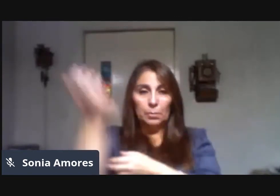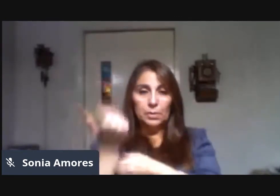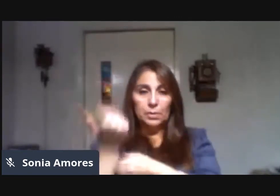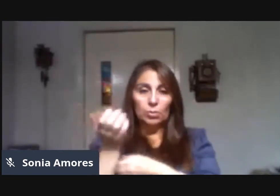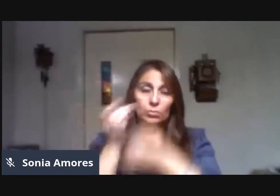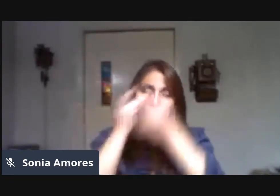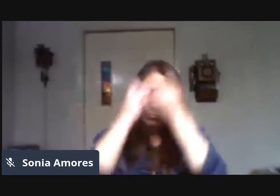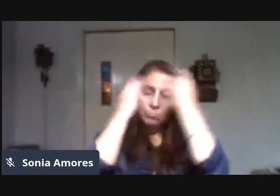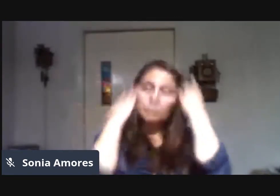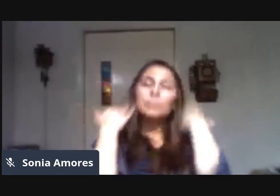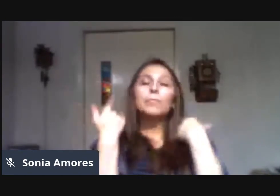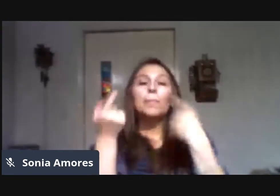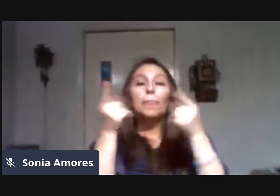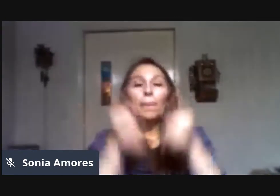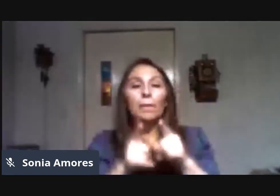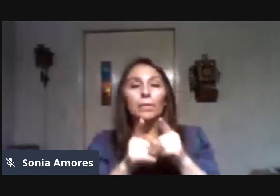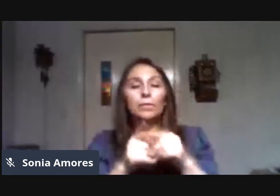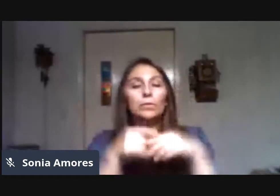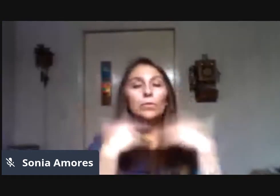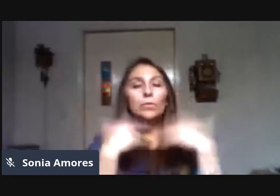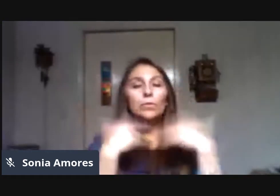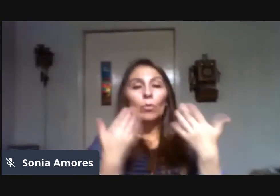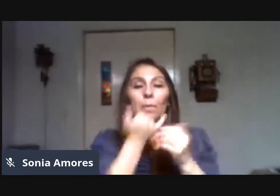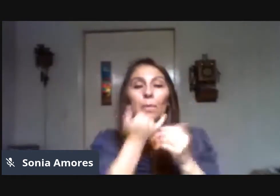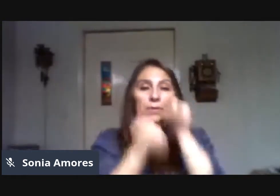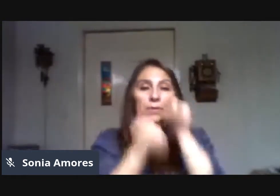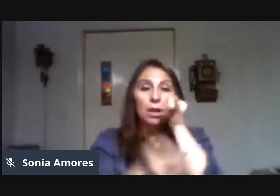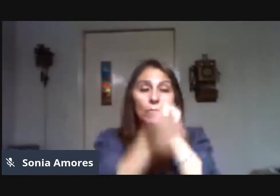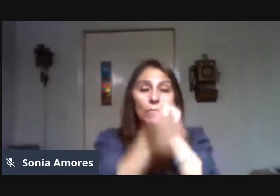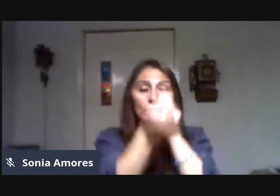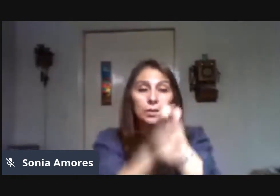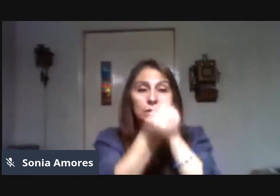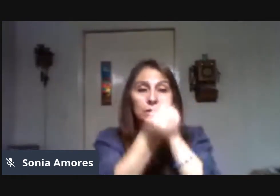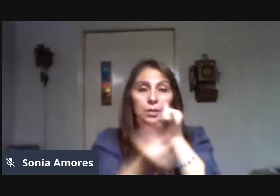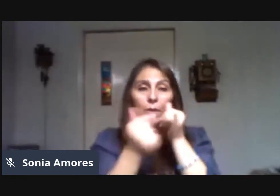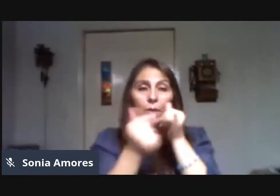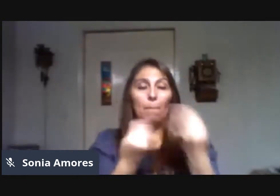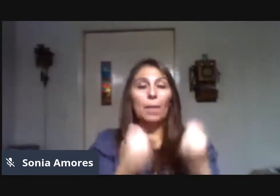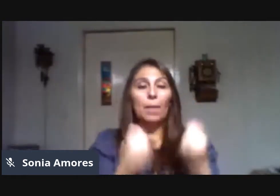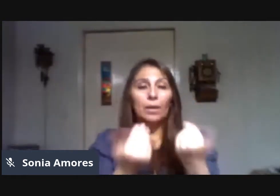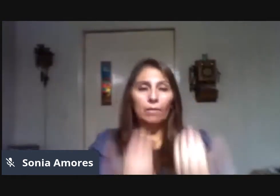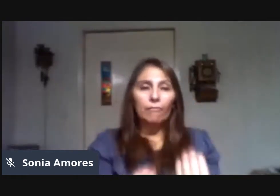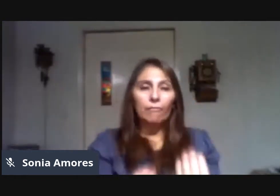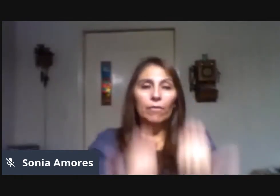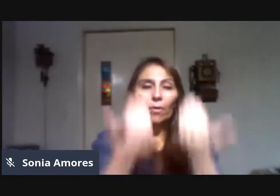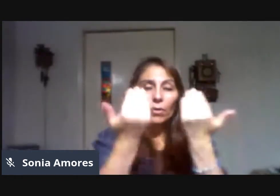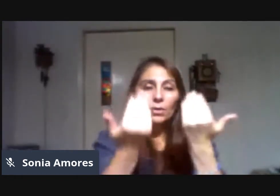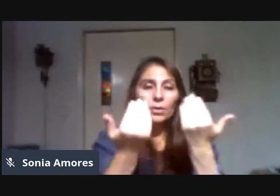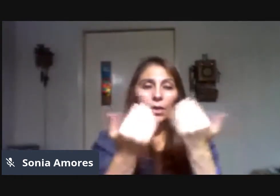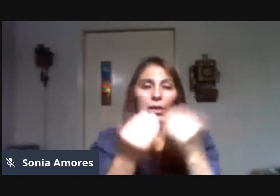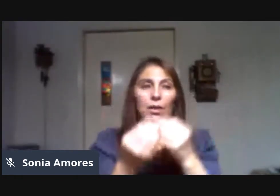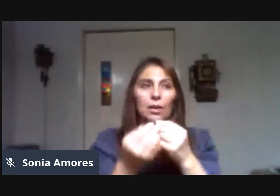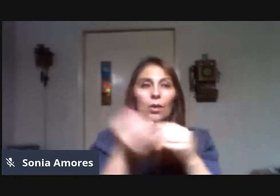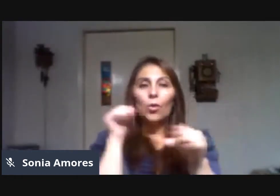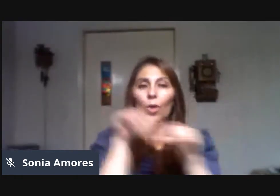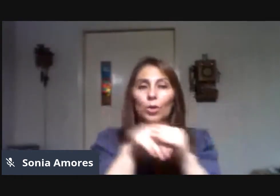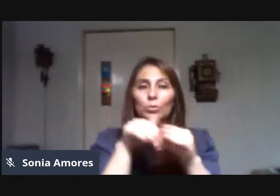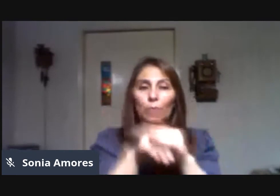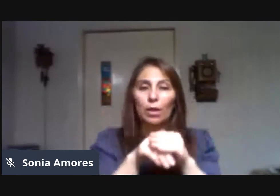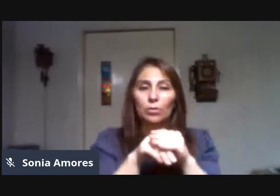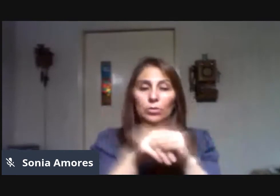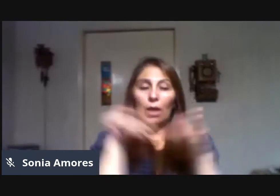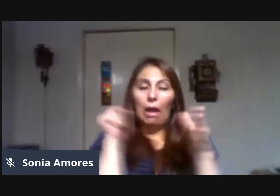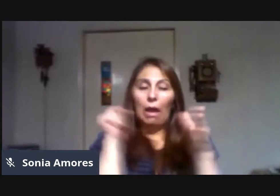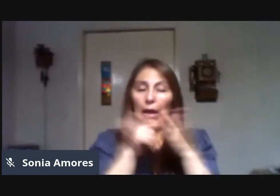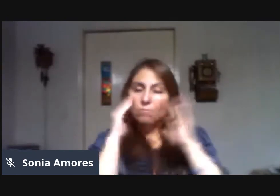la orientación financiera a favorecer el sector bancario, donde también está concentrado sus inversiones en los